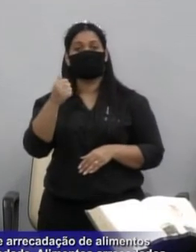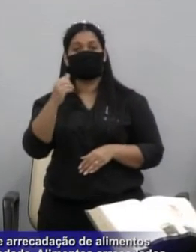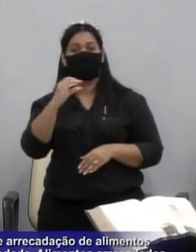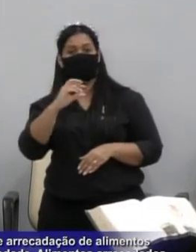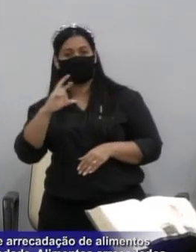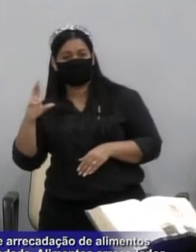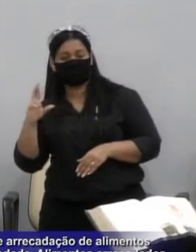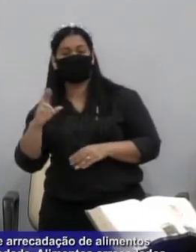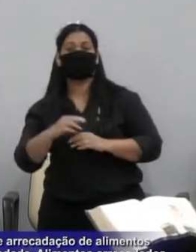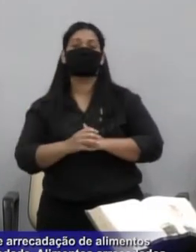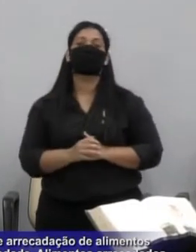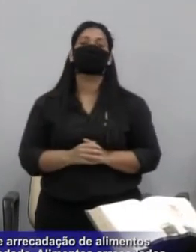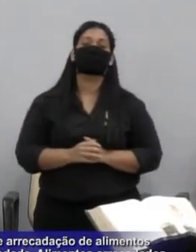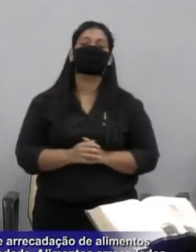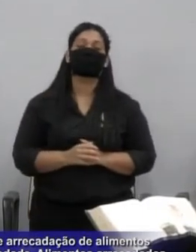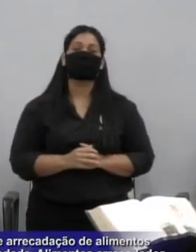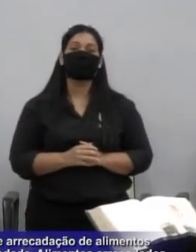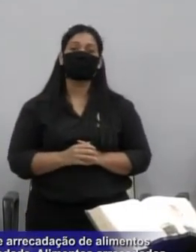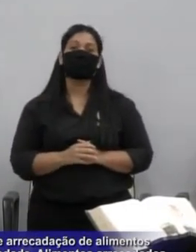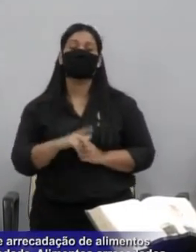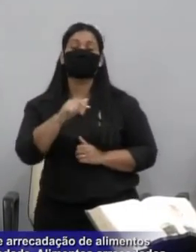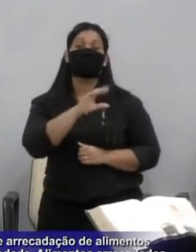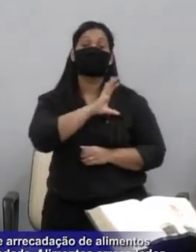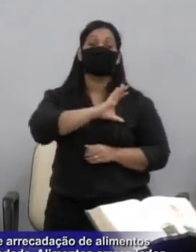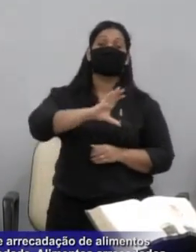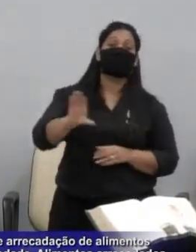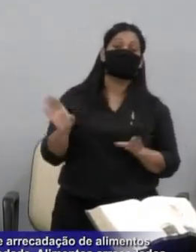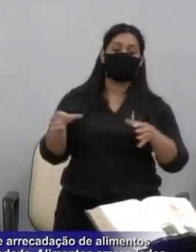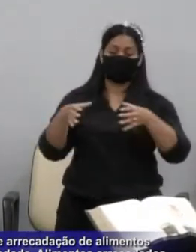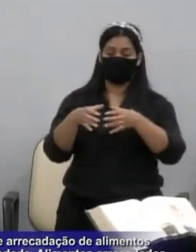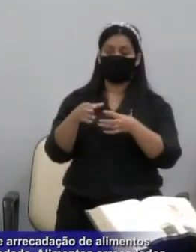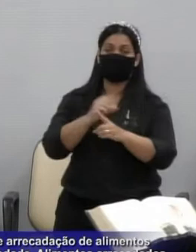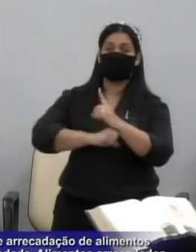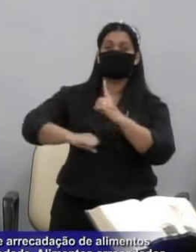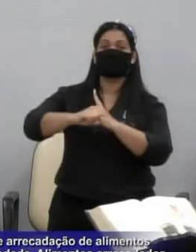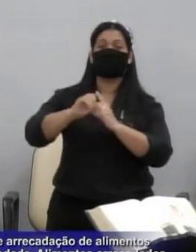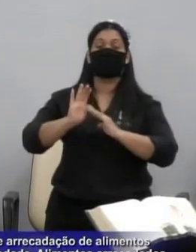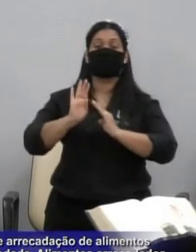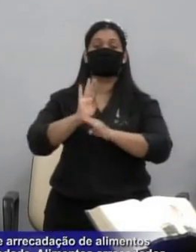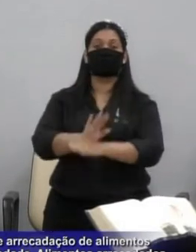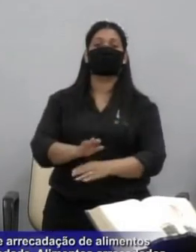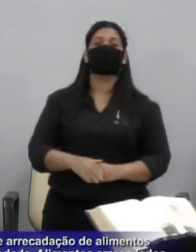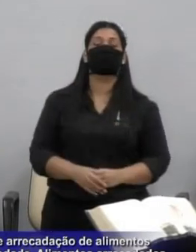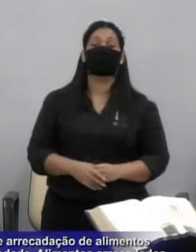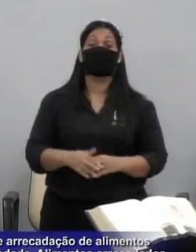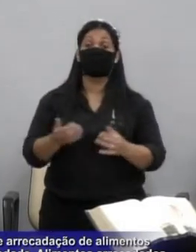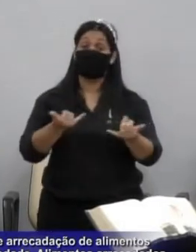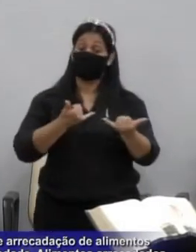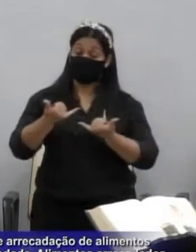a Luciana, que é a coordenadora do Fundo Social, e